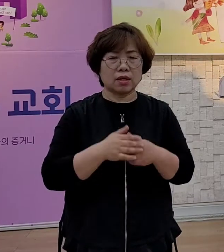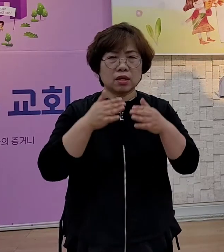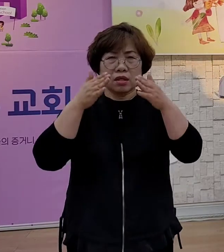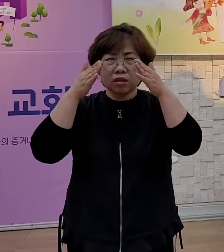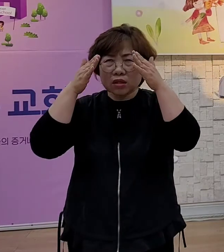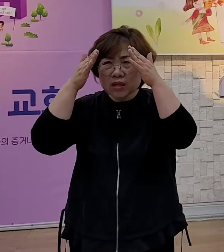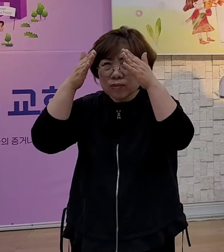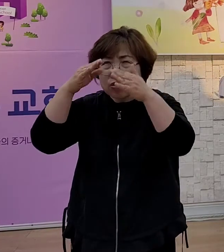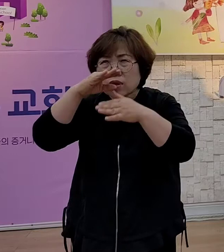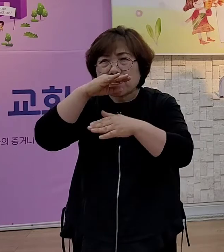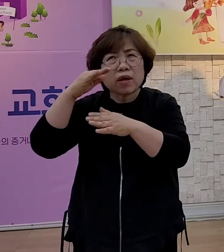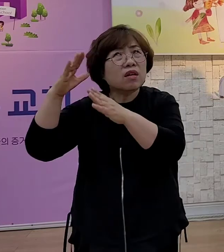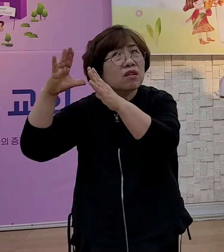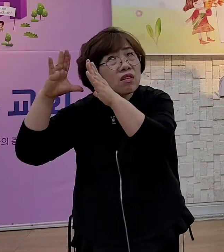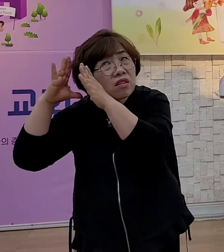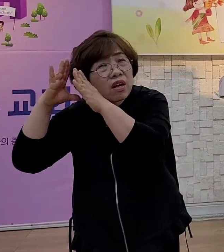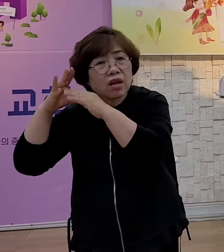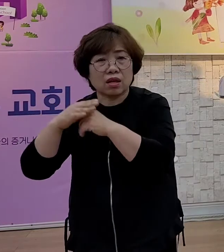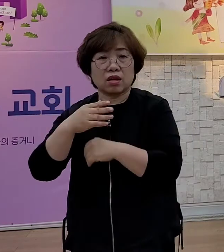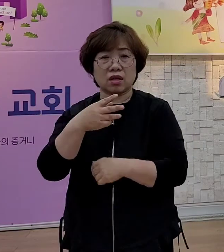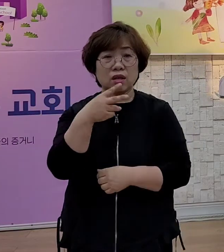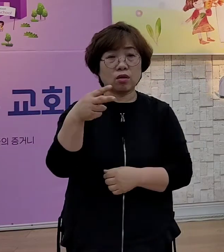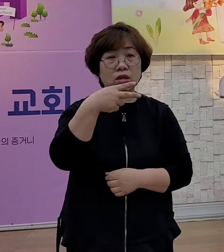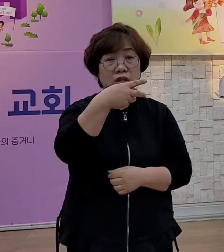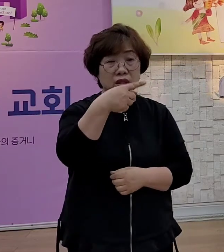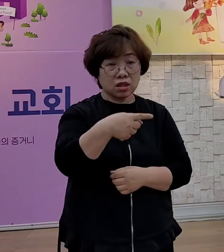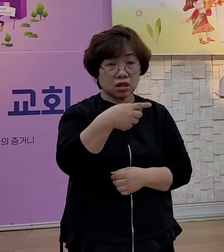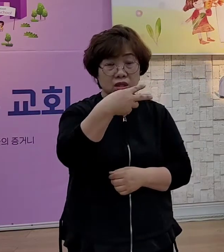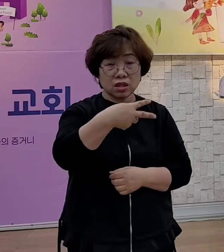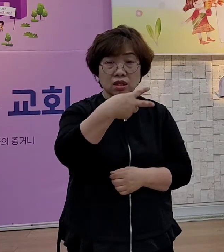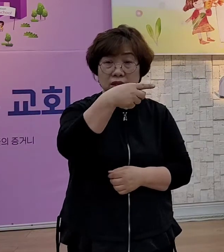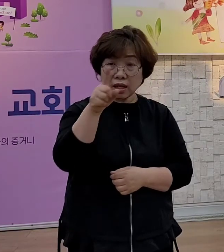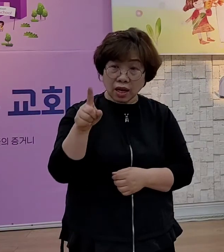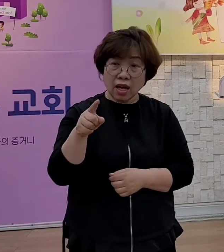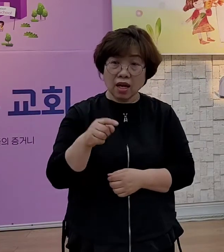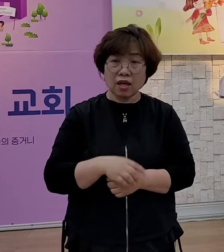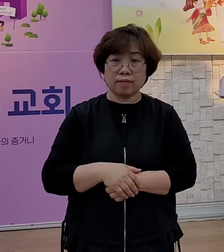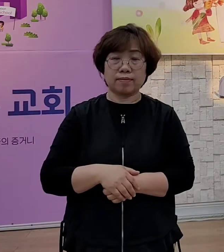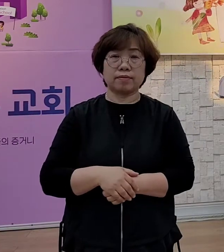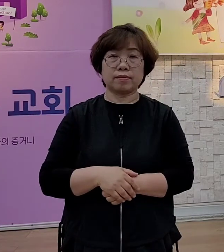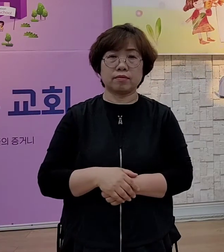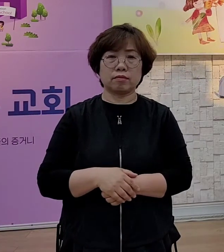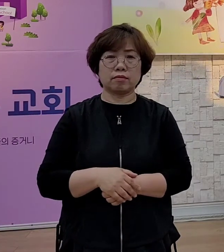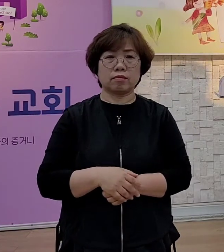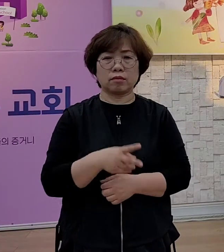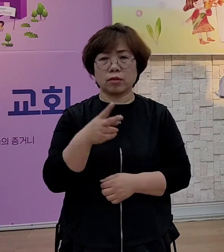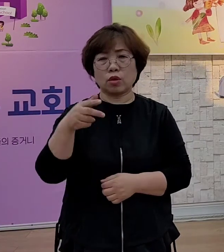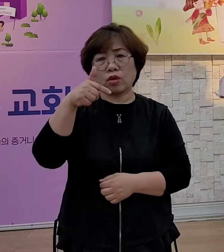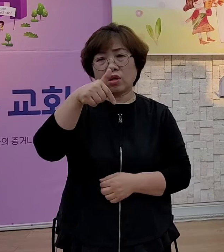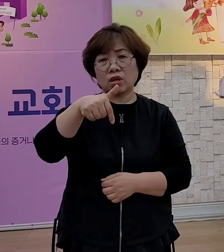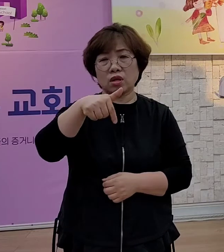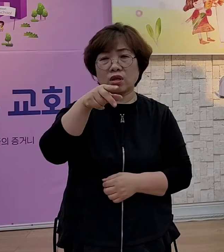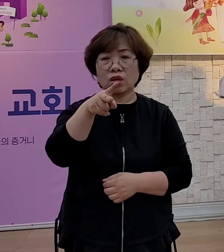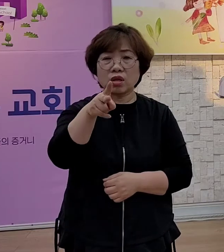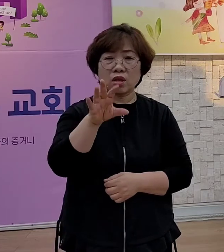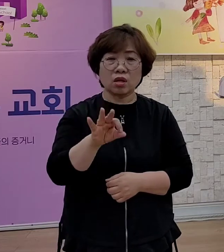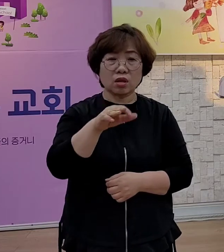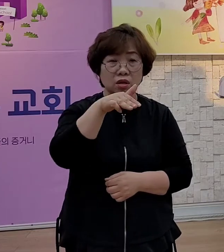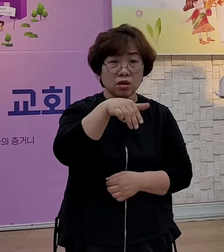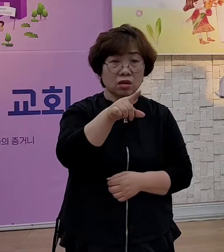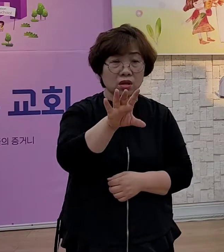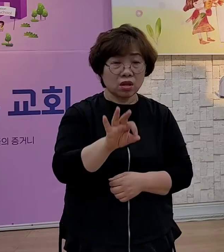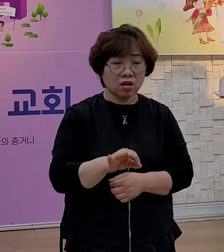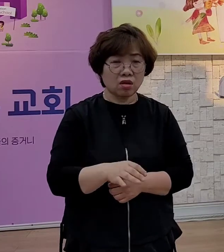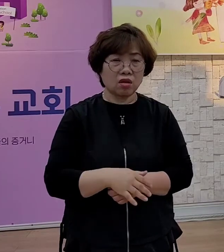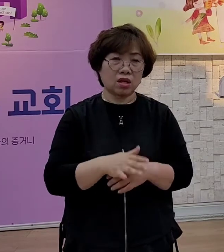경청입니다. 자, 우리가 이 경청을 참 쉽게 생각합니다. 경청.